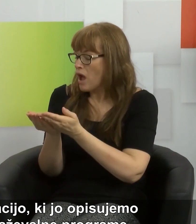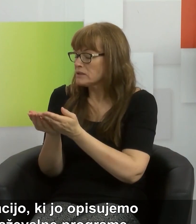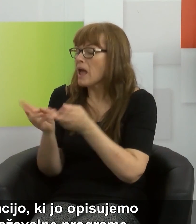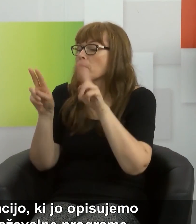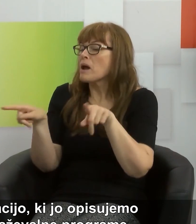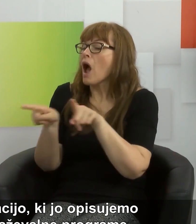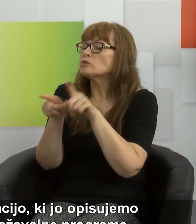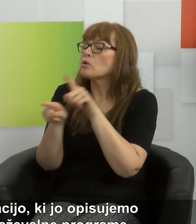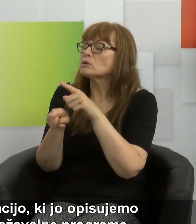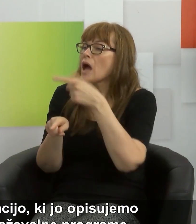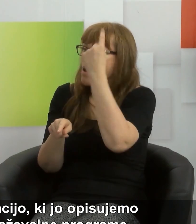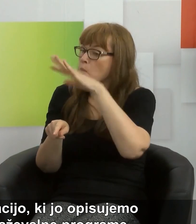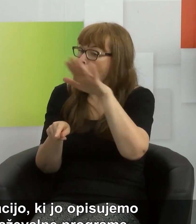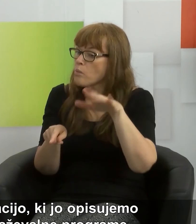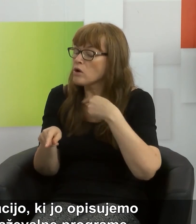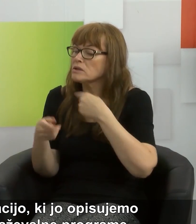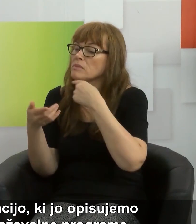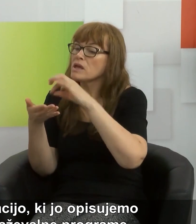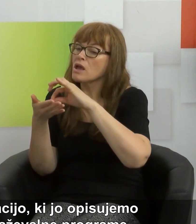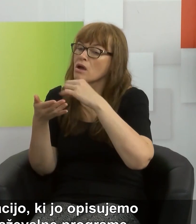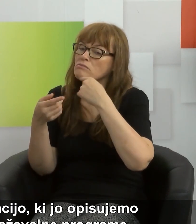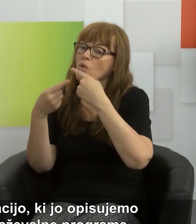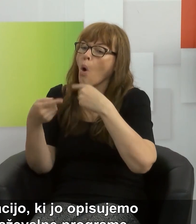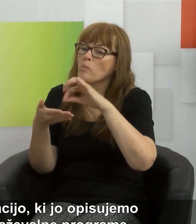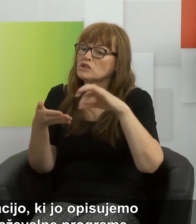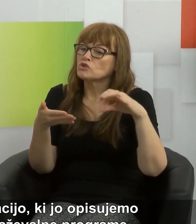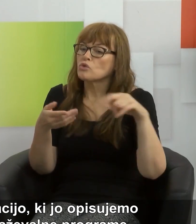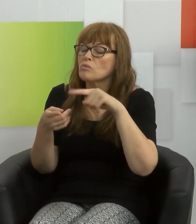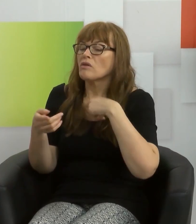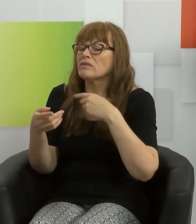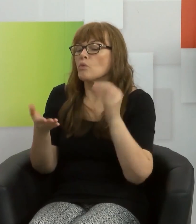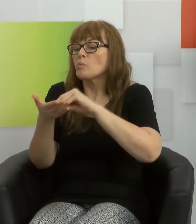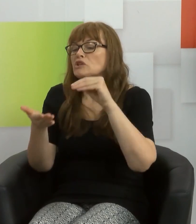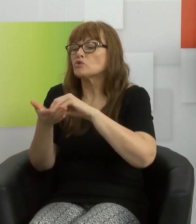jo vpisujemo v naše vzgojno-izobraževalne programe.